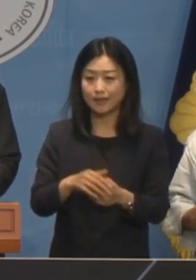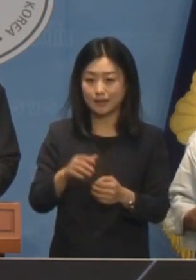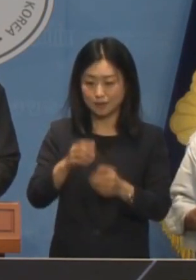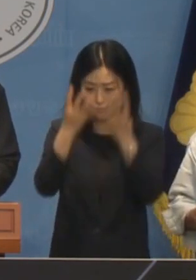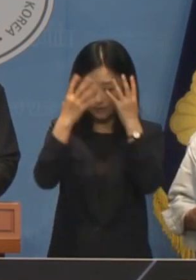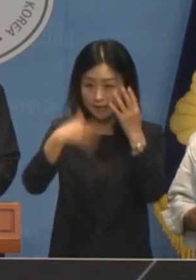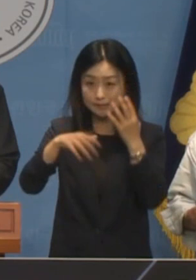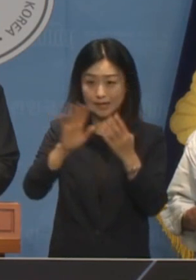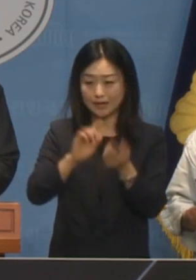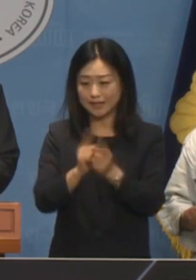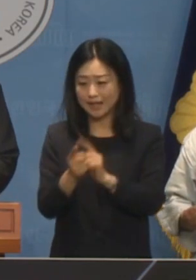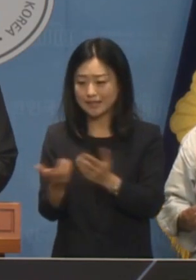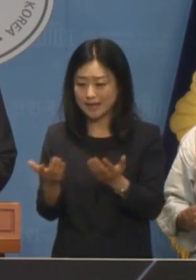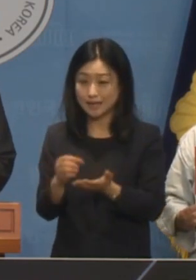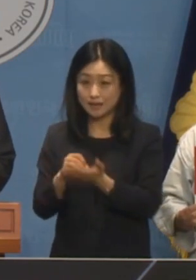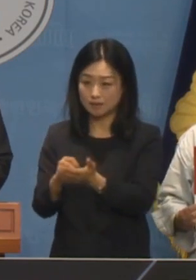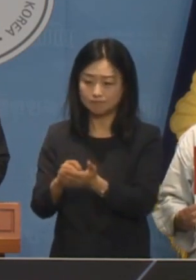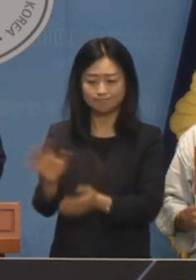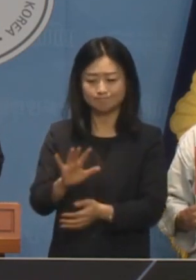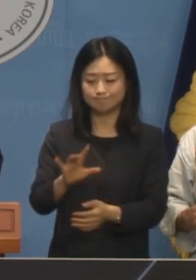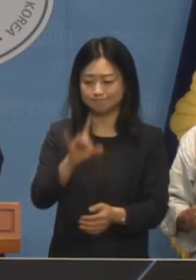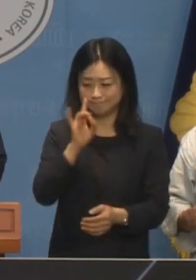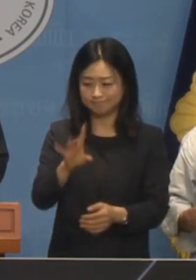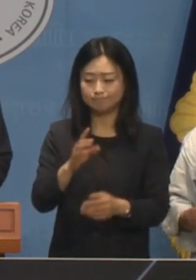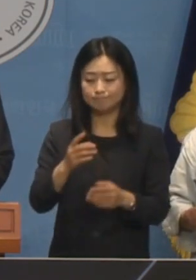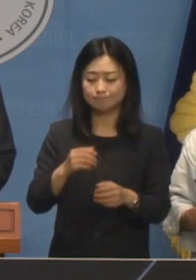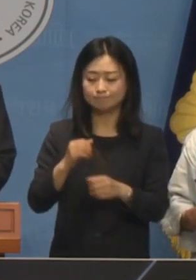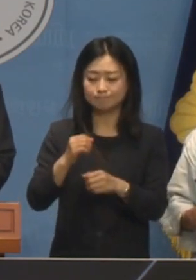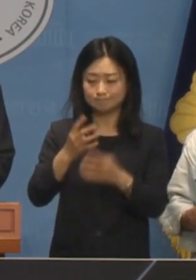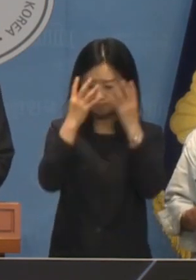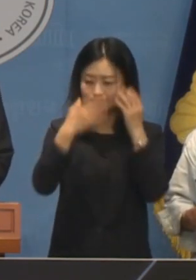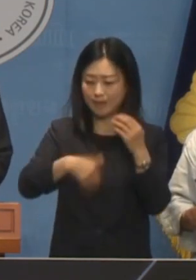불평등에 초래할 수 있는 충분한 사안이 있던 바,